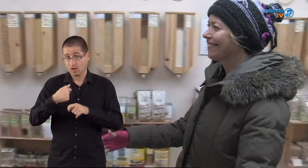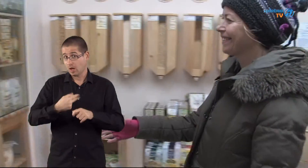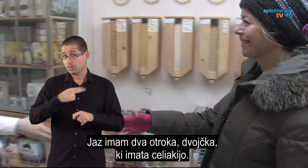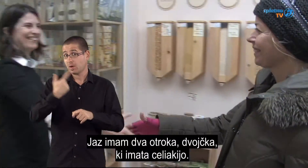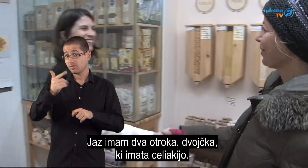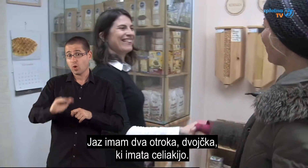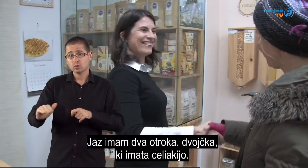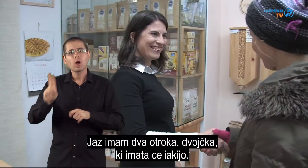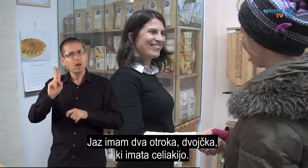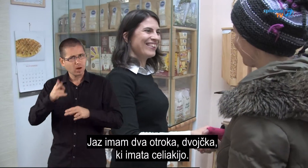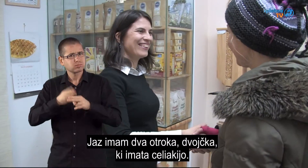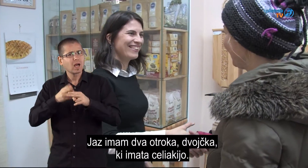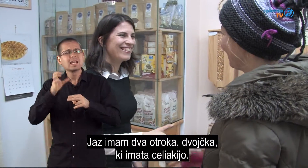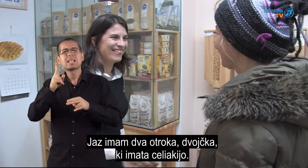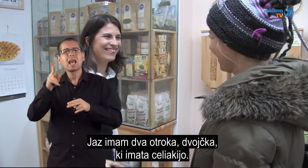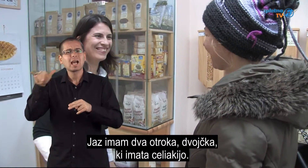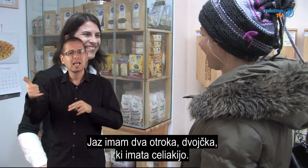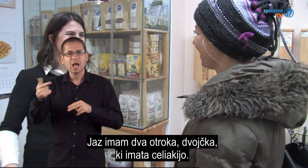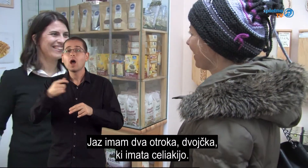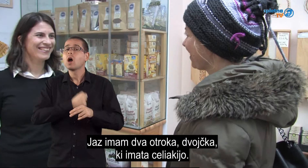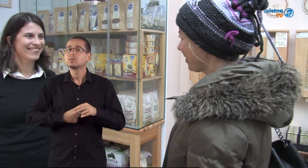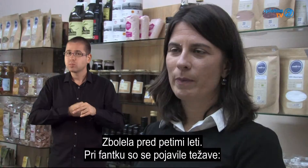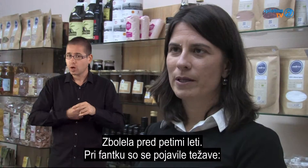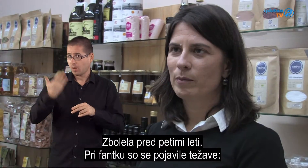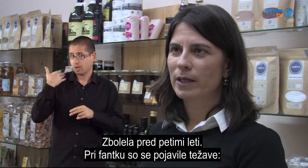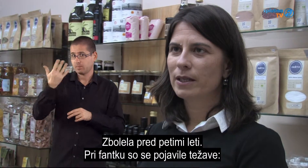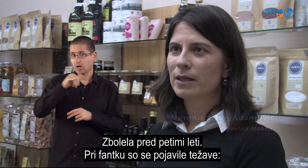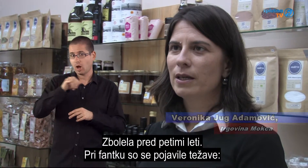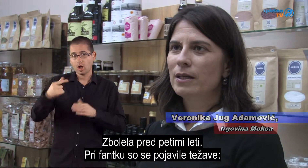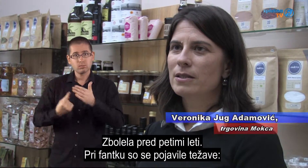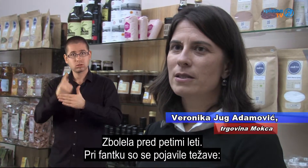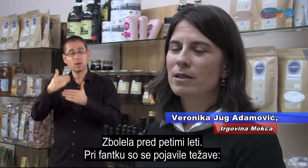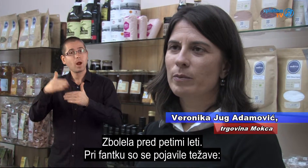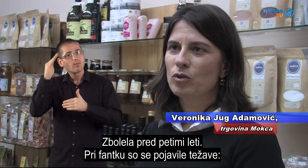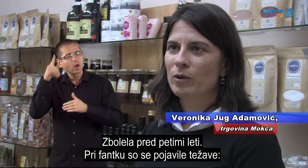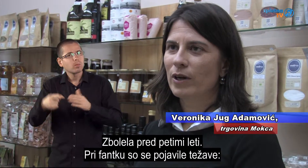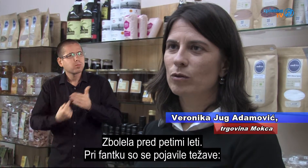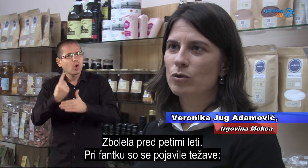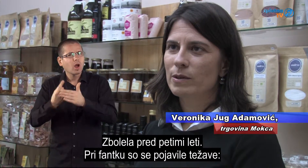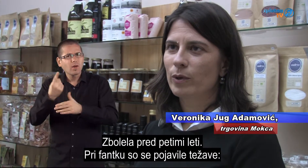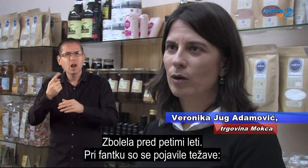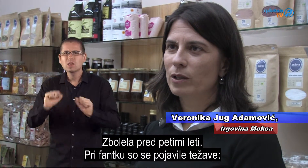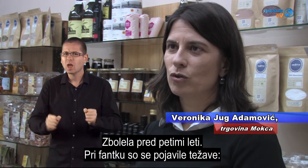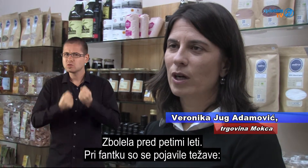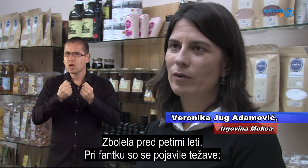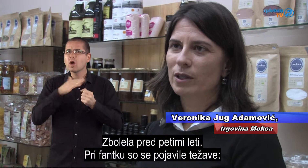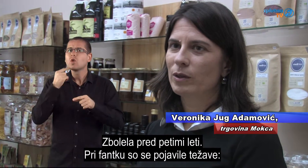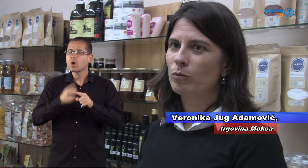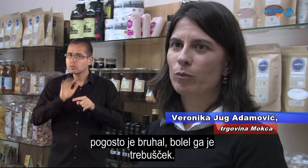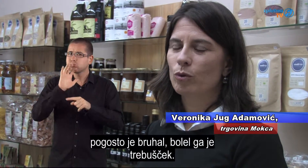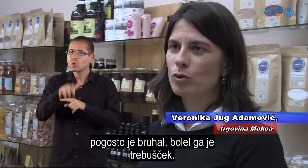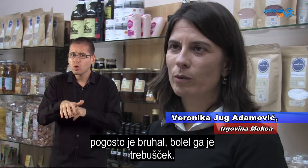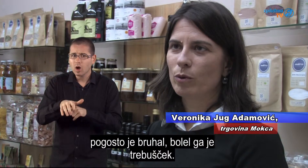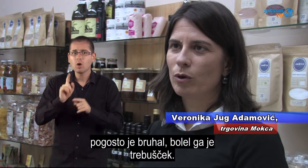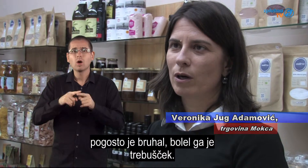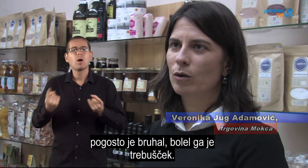V bistvu jaz imam dva otroka, ki imate celijakijo. Zbolela sta pred petimi leti in sicer pri fantku so se pojavlje težave. Ne vem,